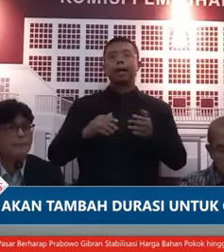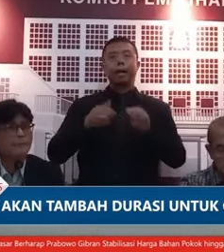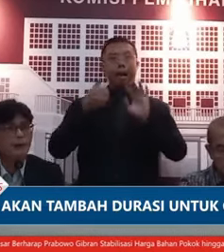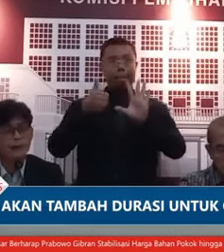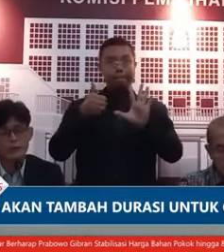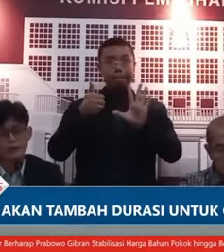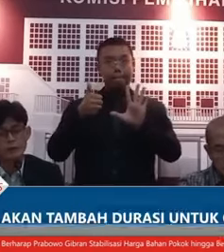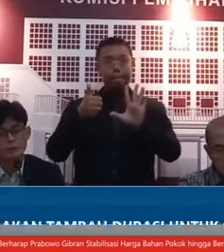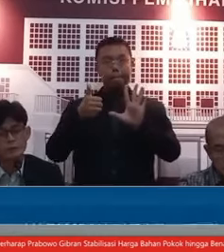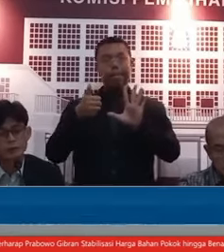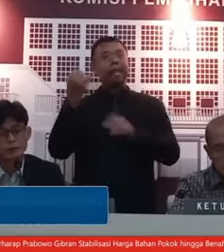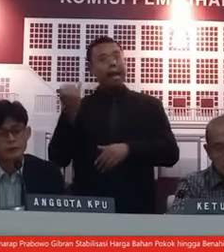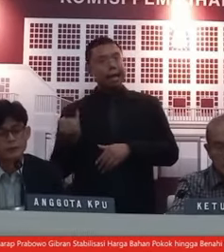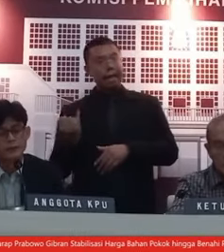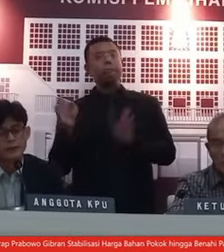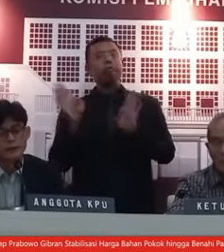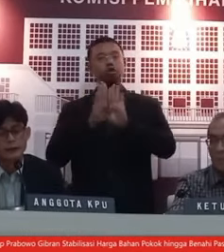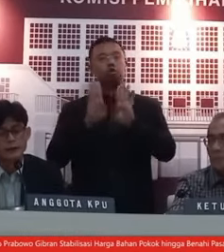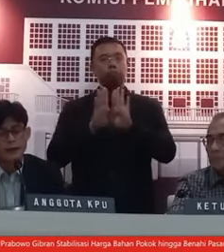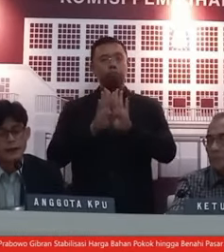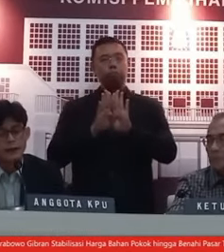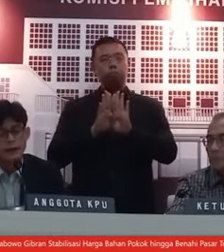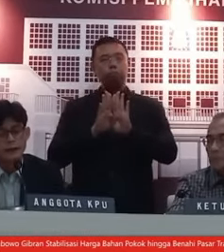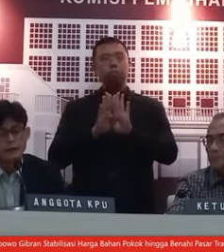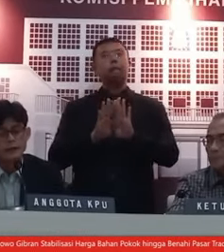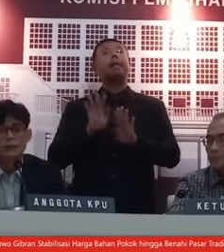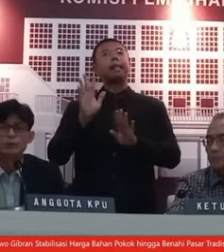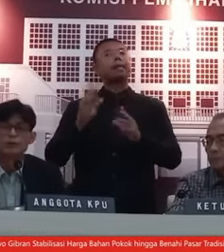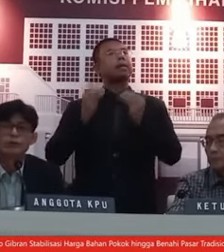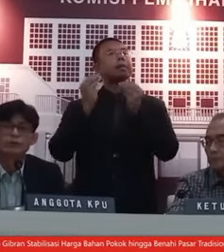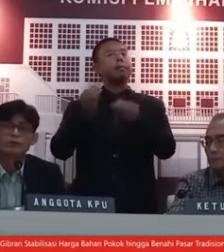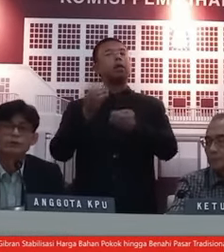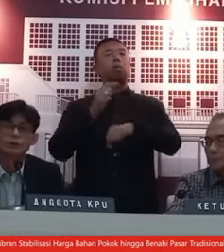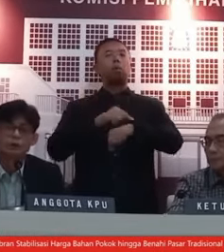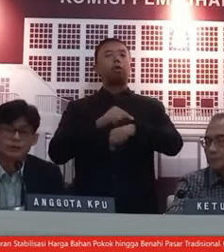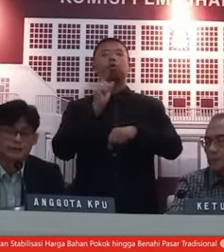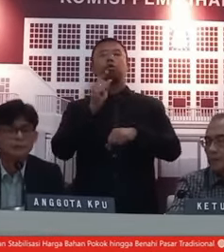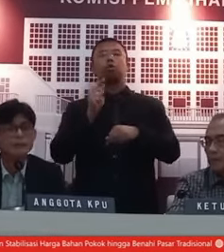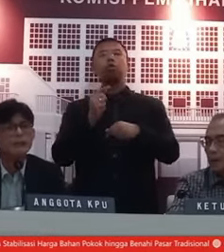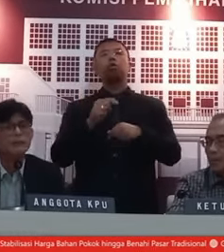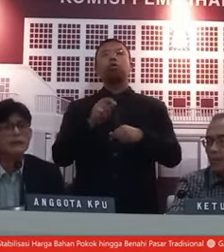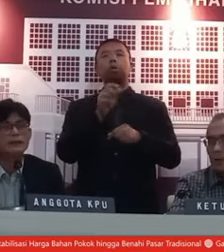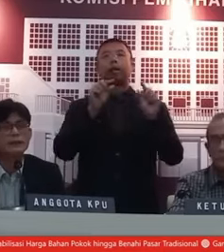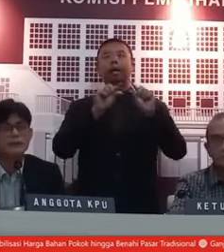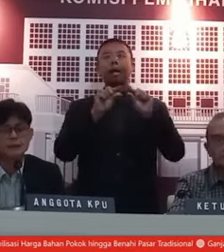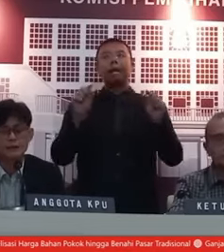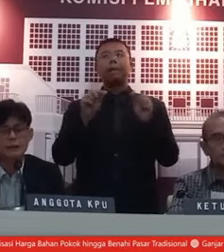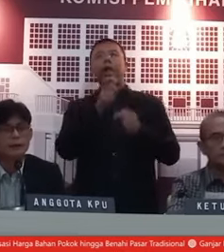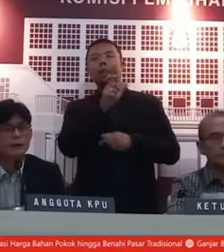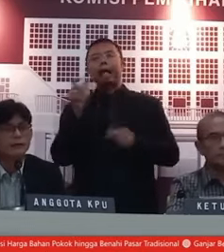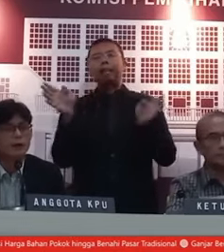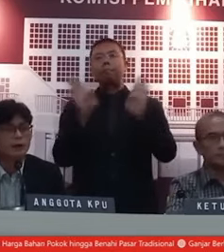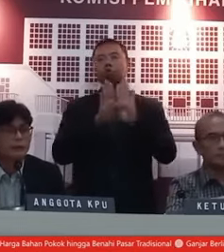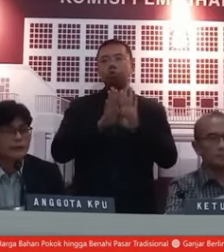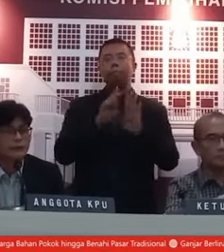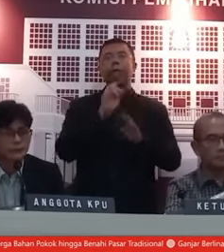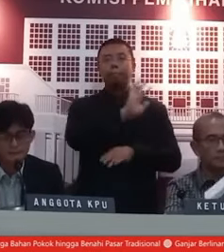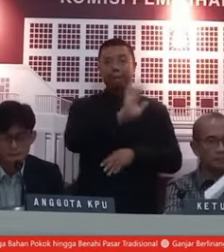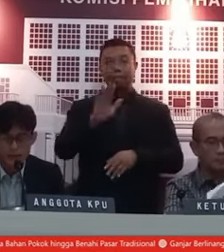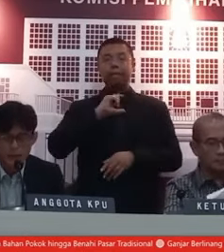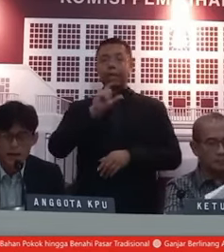ke-6 atau penutup, maka alokasi waktu untuk closing statement dari masing-masing